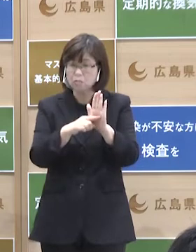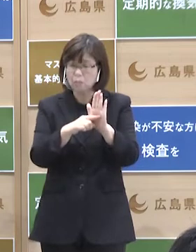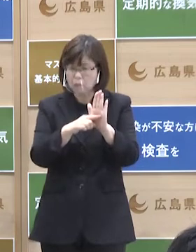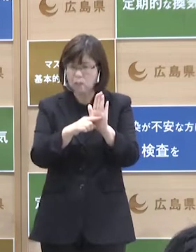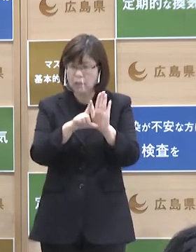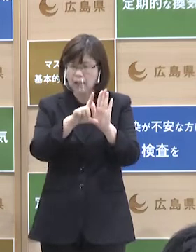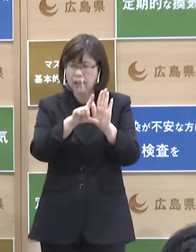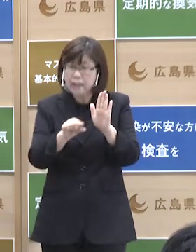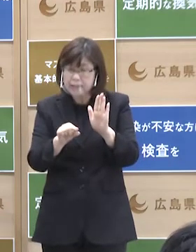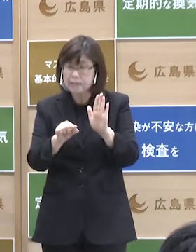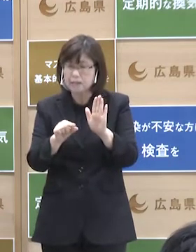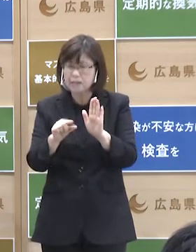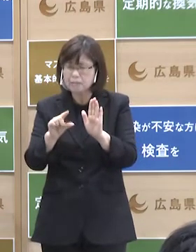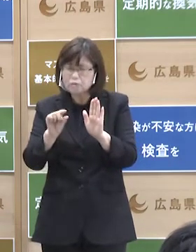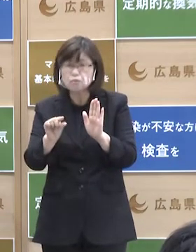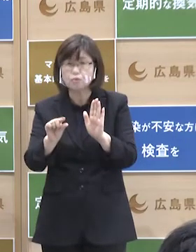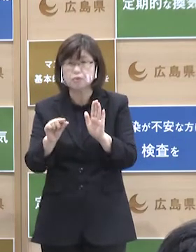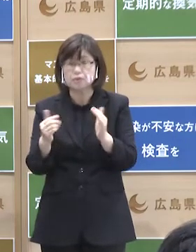と、